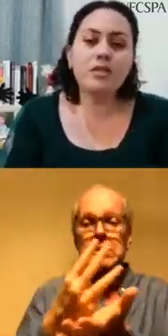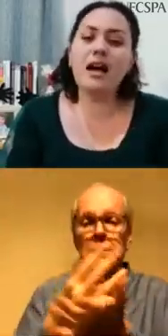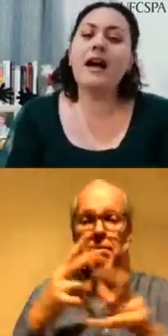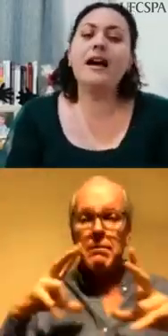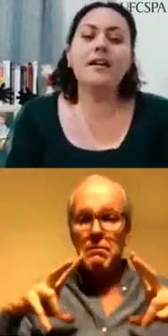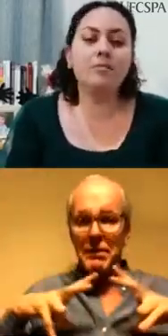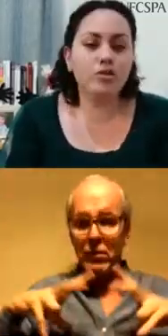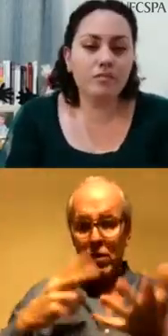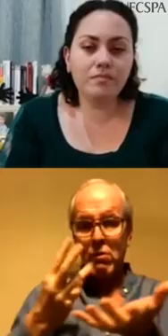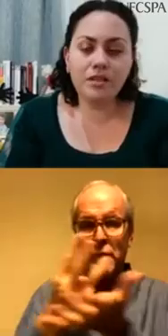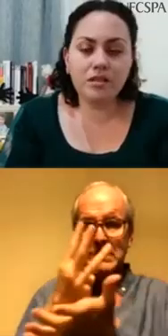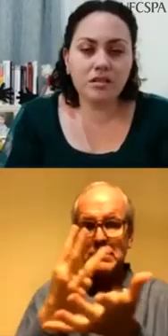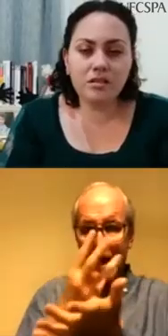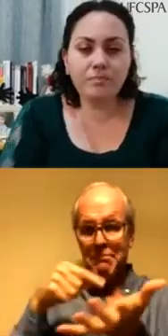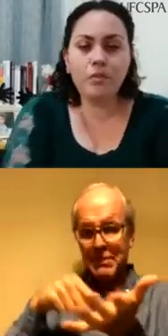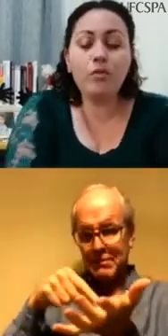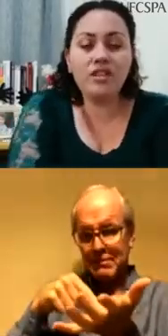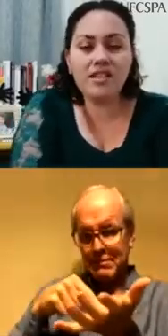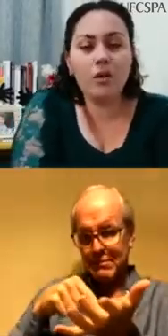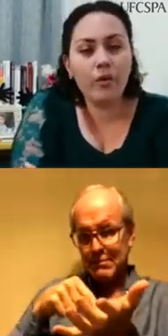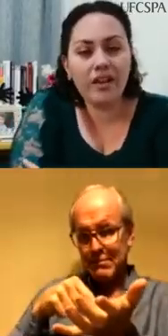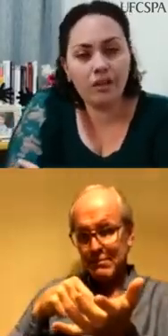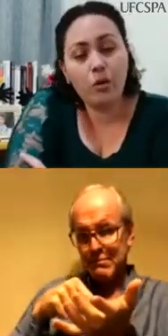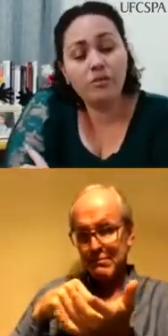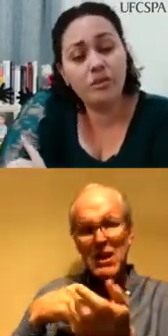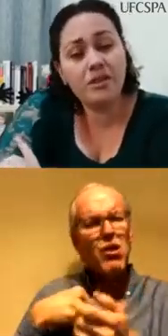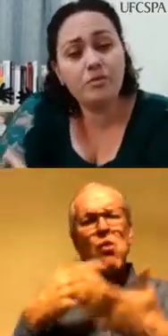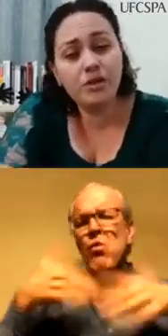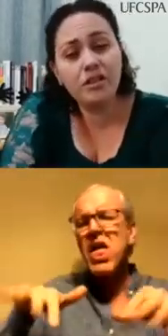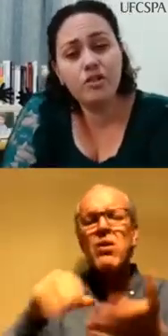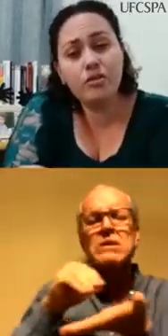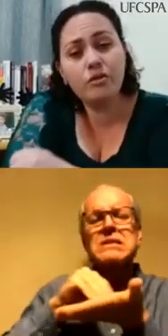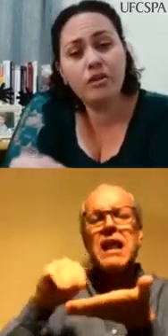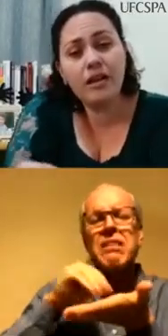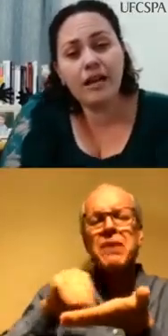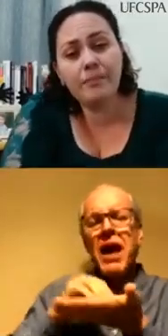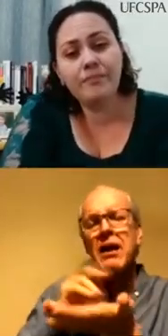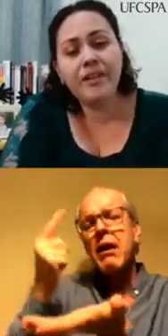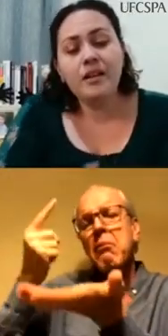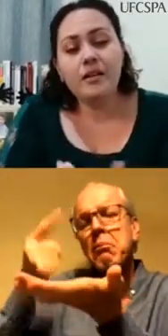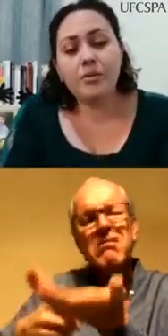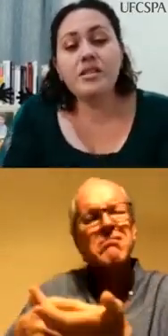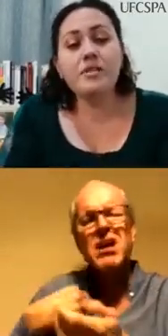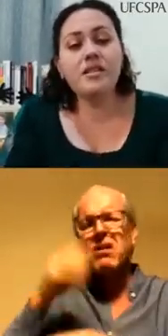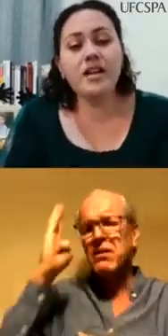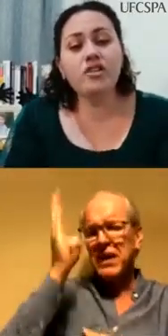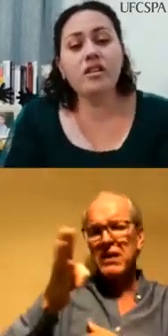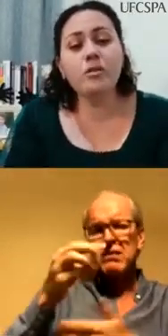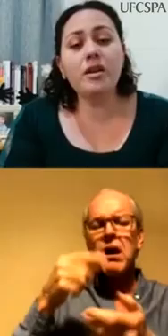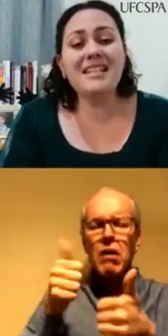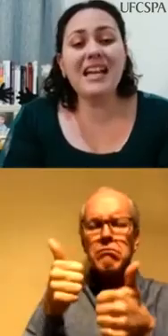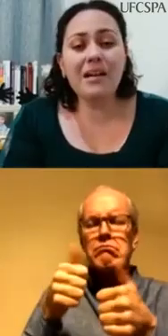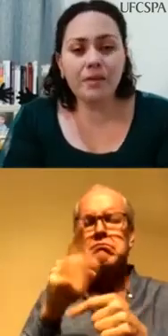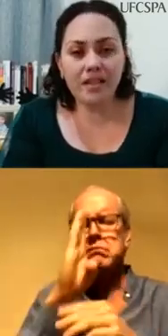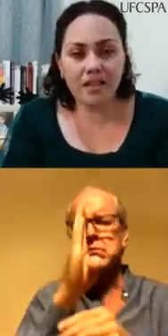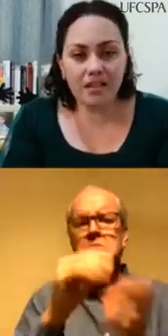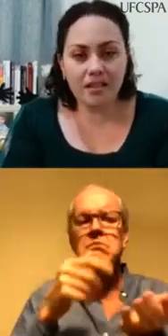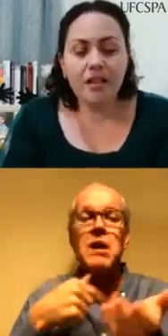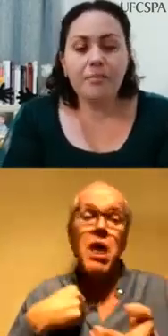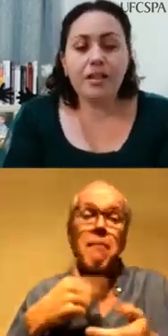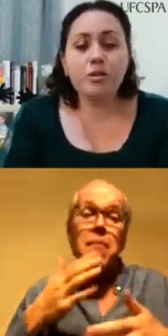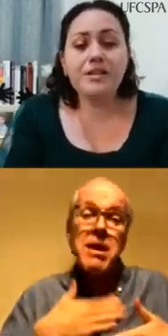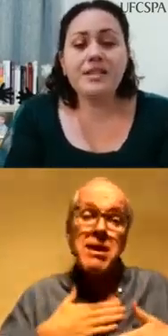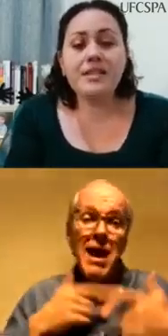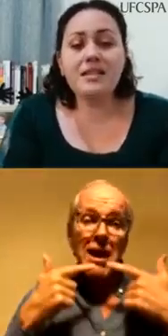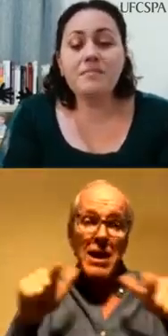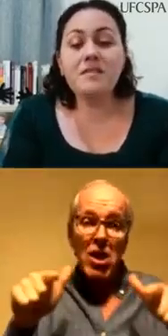pude buscar e pude conversar com ele. Outra coisa importante foi a possibilidade de ter o WhatsApp dele,